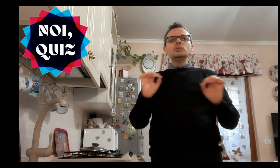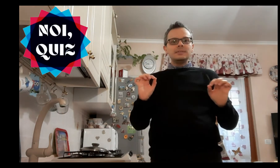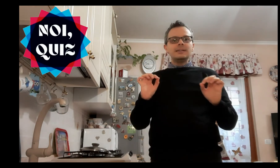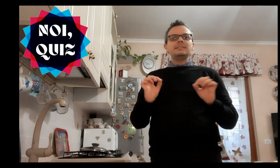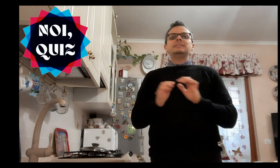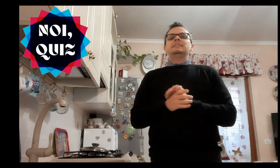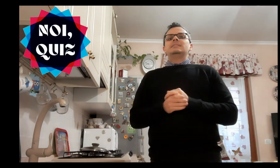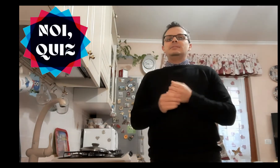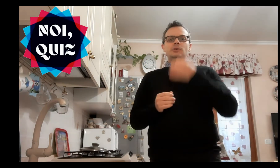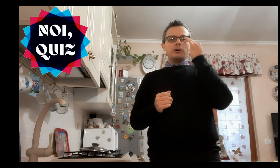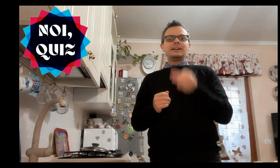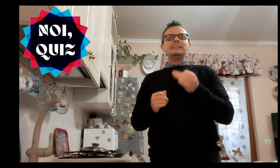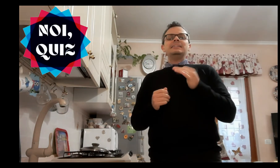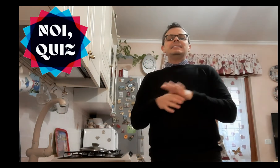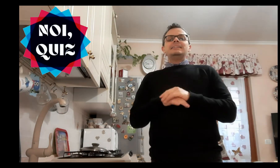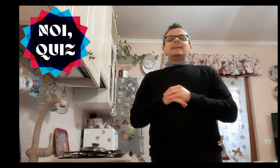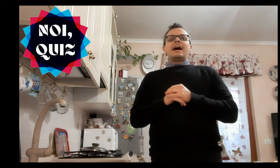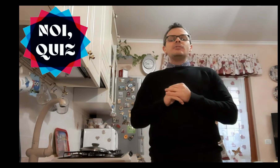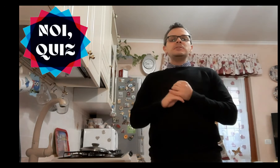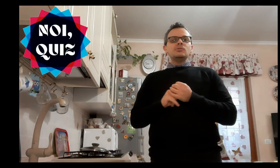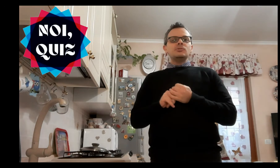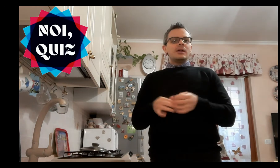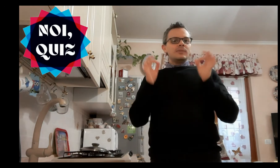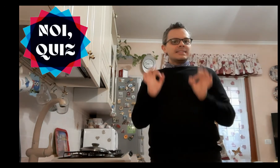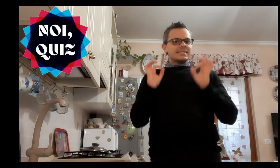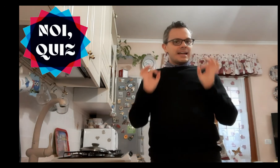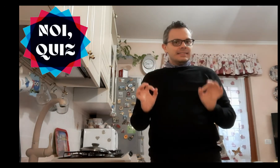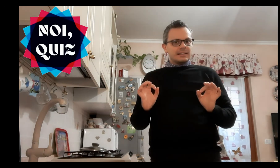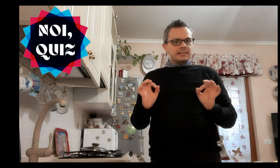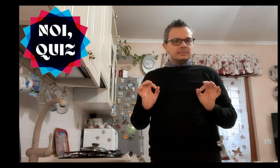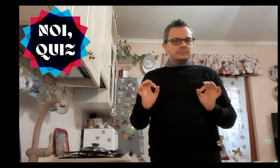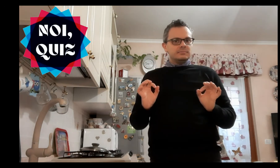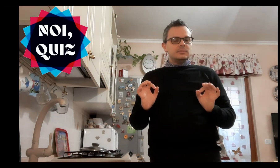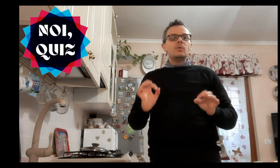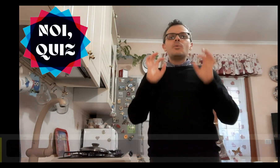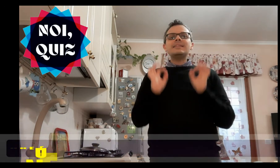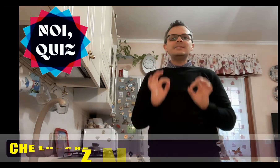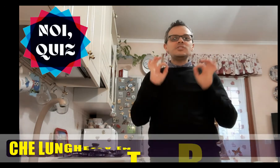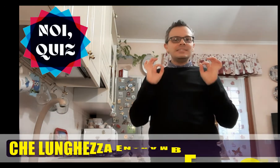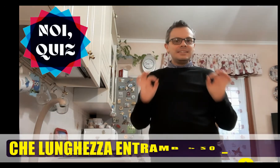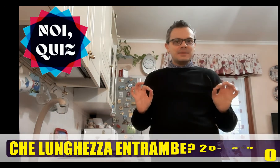prodotte, DOC, hanno bisogno di una lunghezza standard. Quanti centimetri?